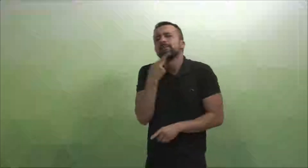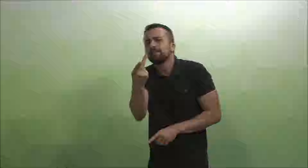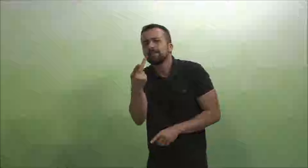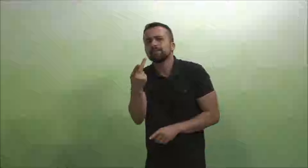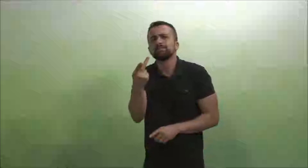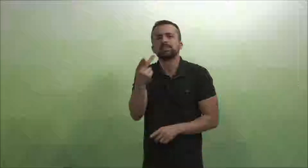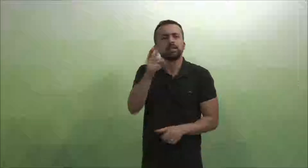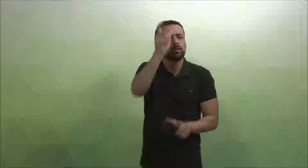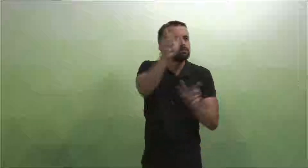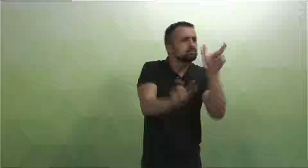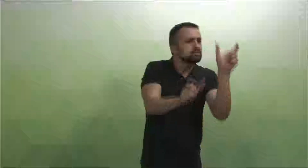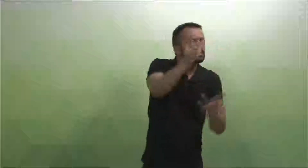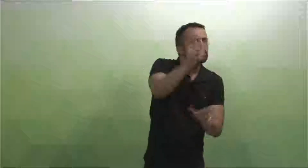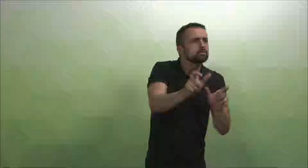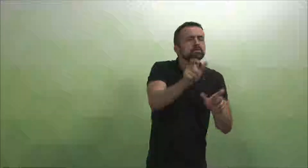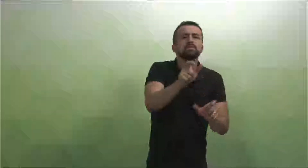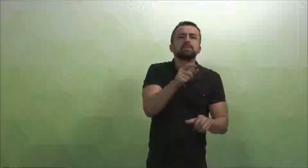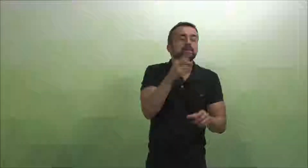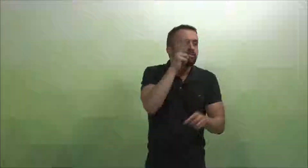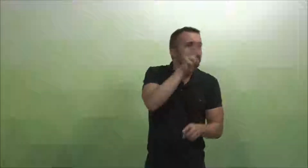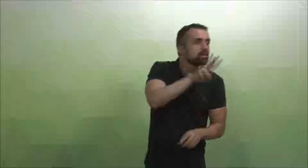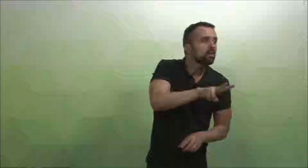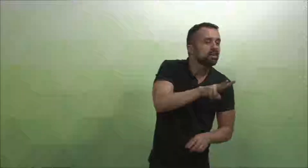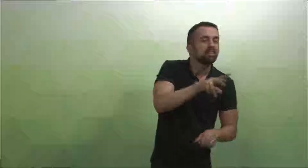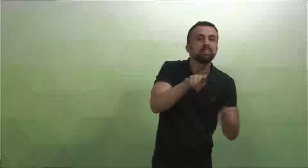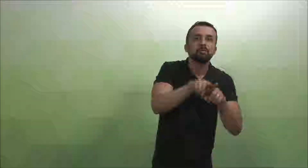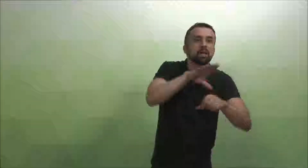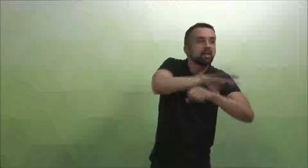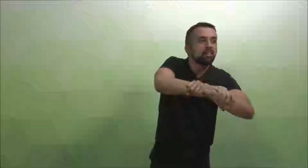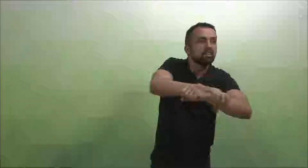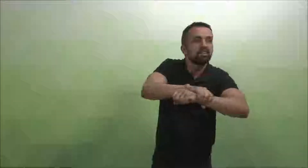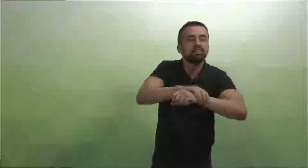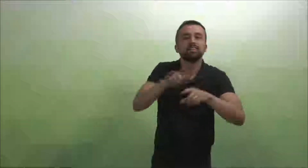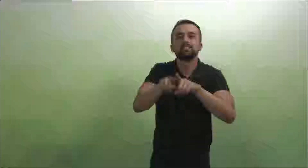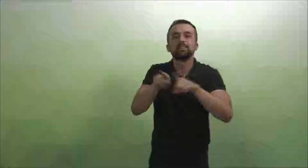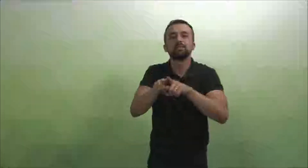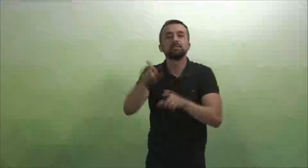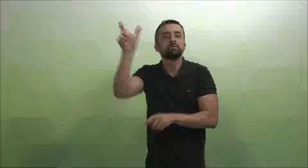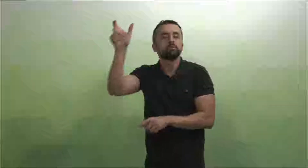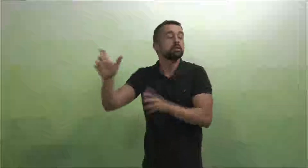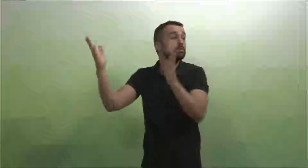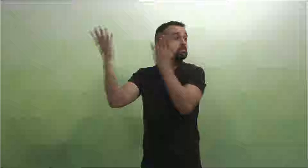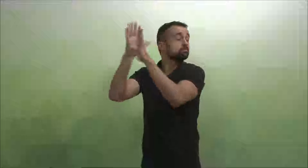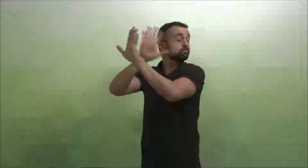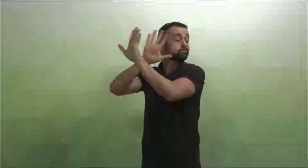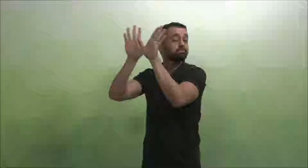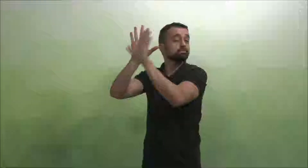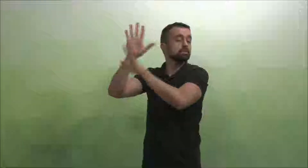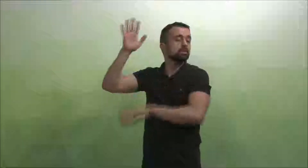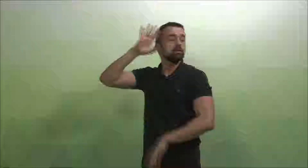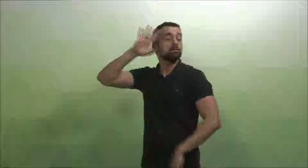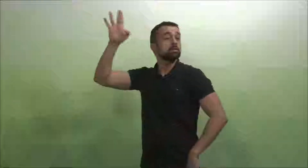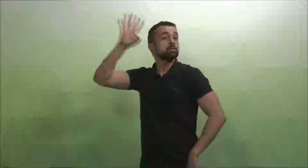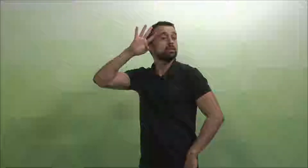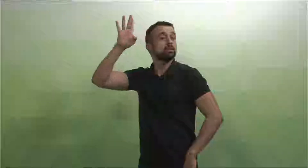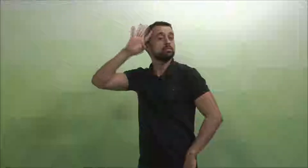ordens, falar de seres que você vê e toca, ou seres